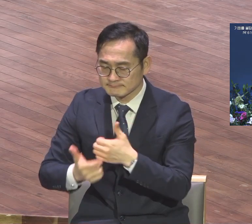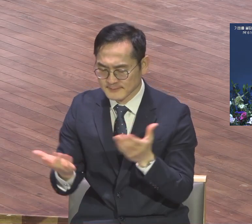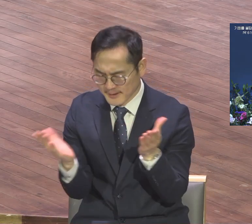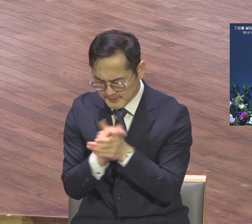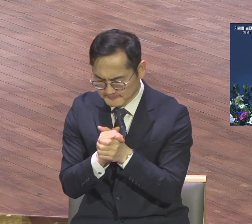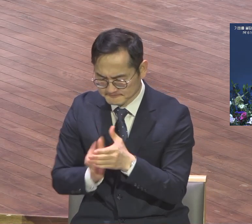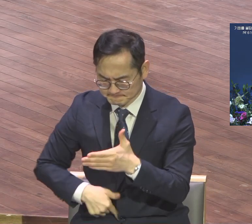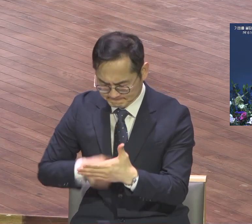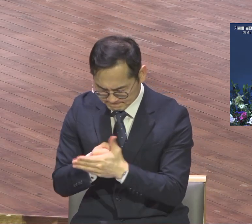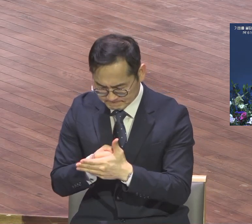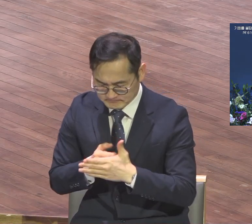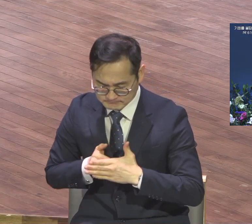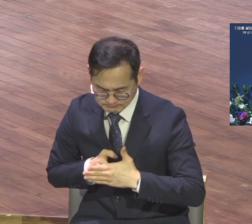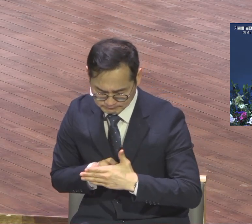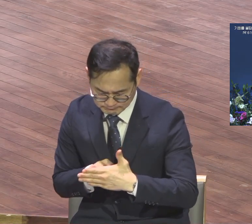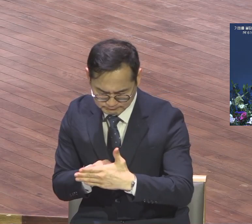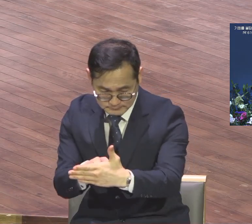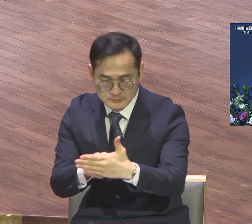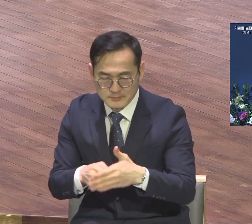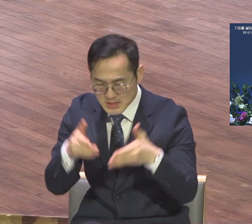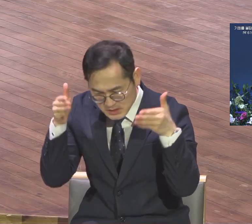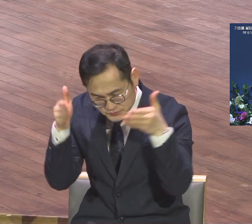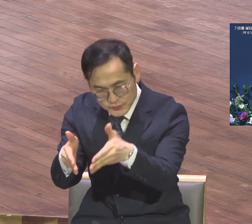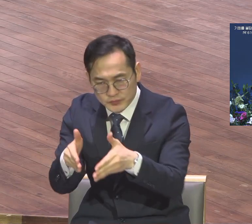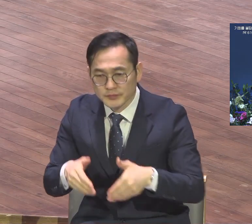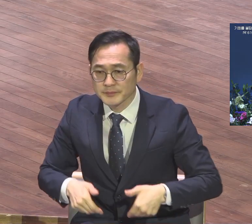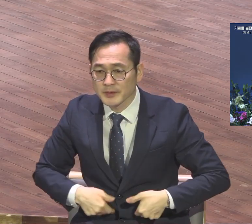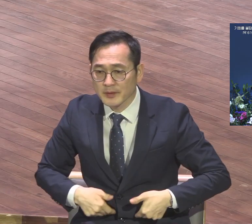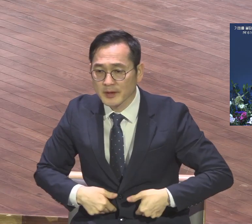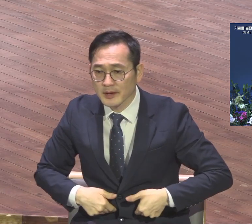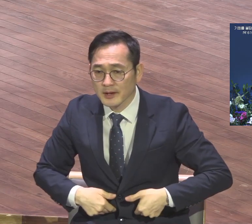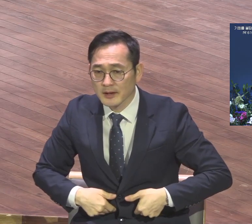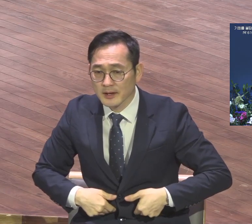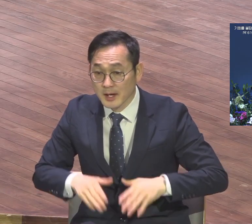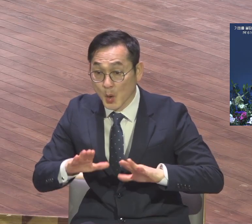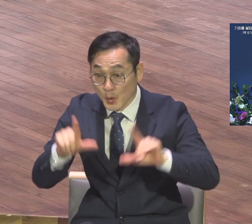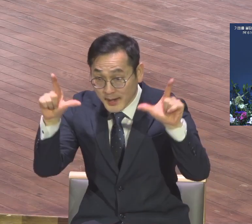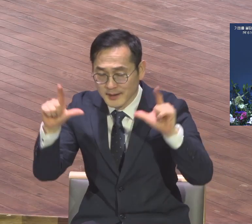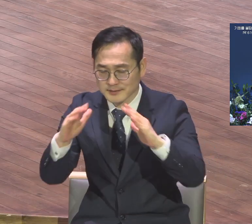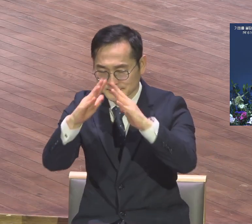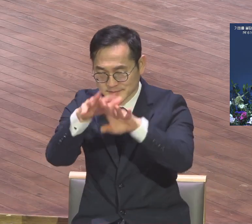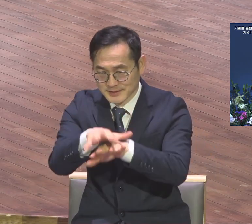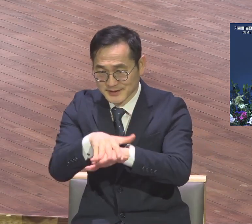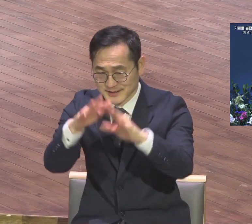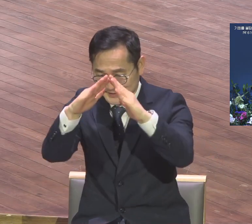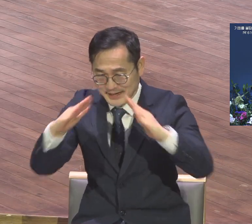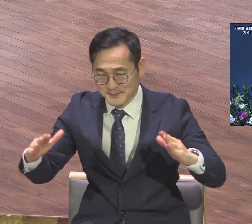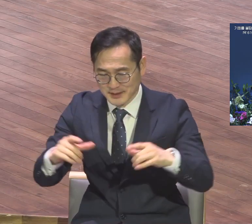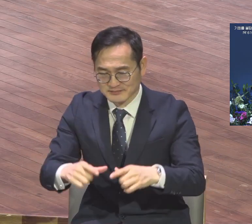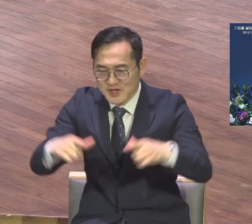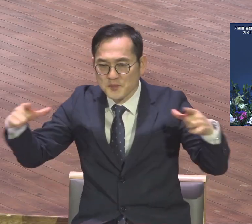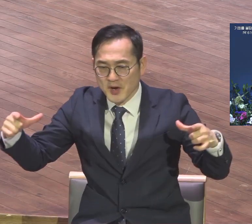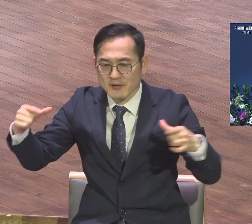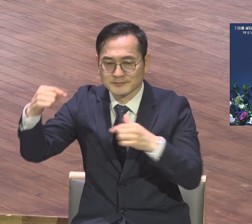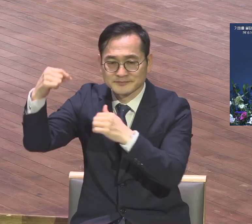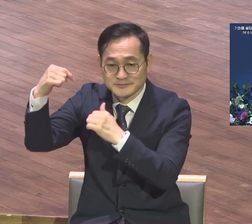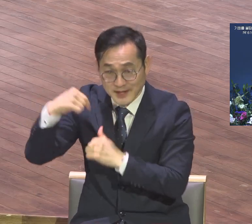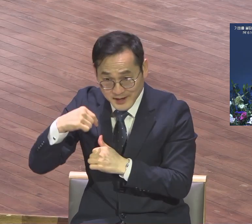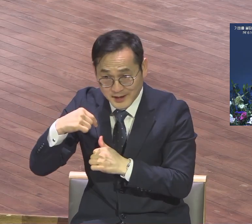이제 집중해야 됩니다. 하나님께서 2024년 너 장막들을 넓히라 라는